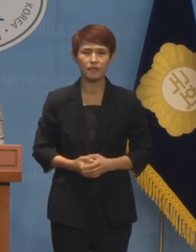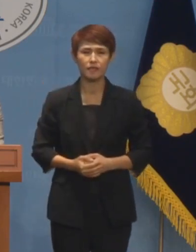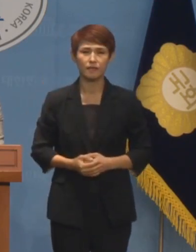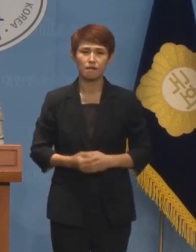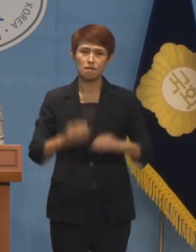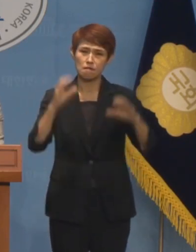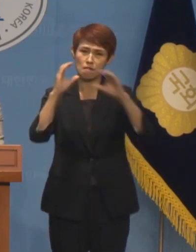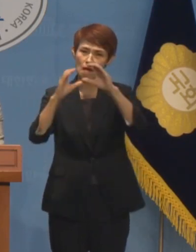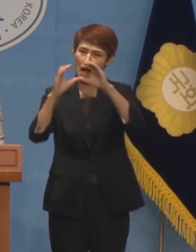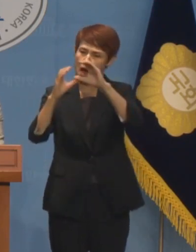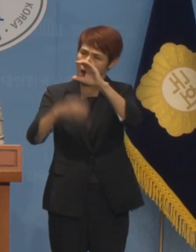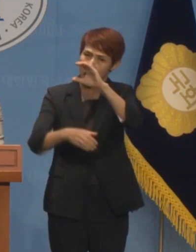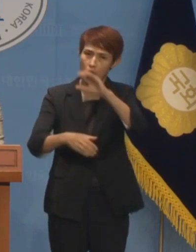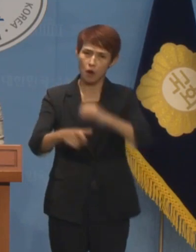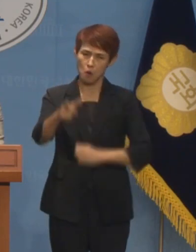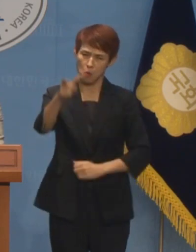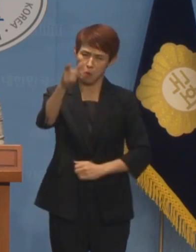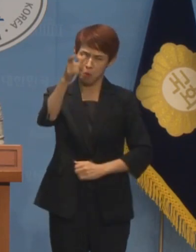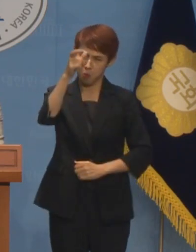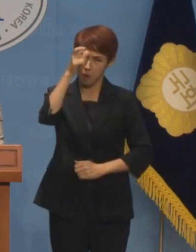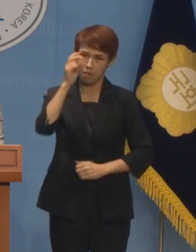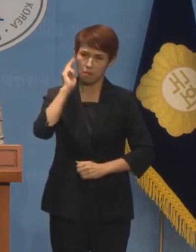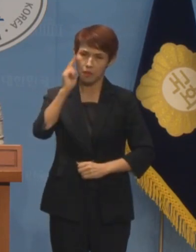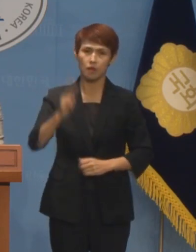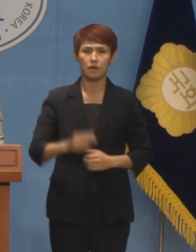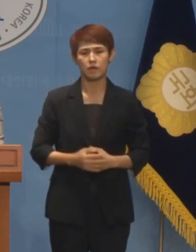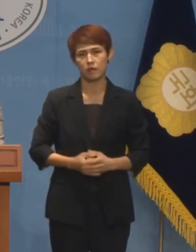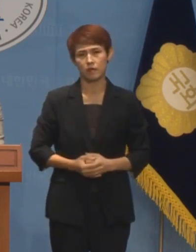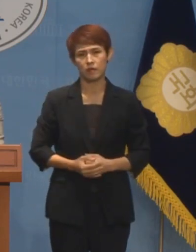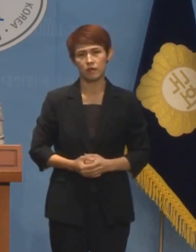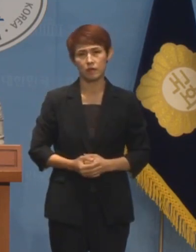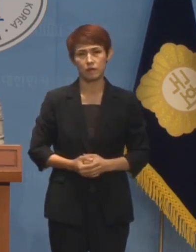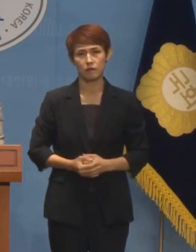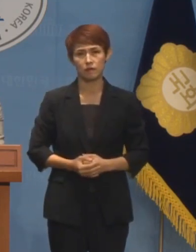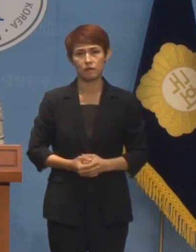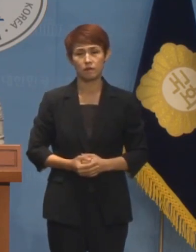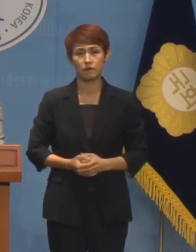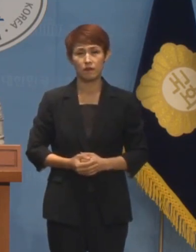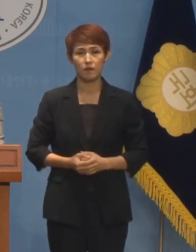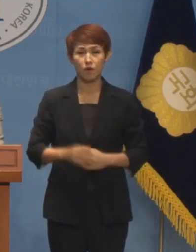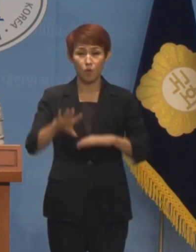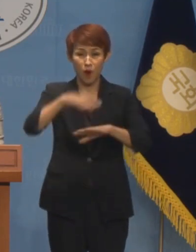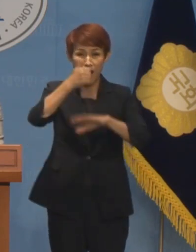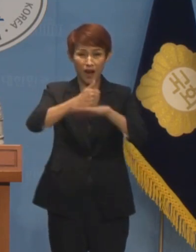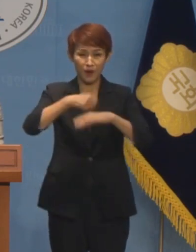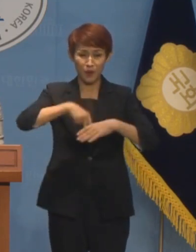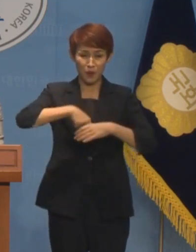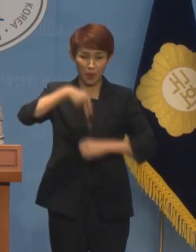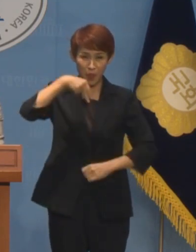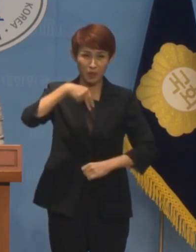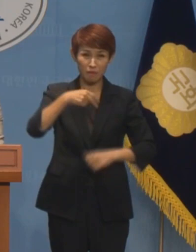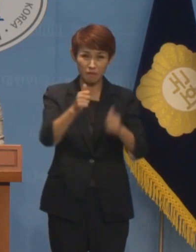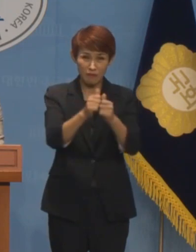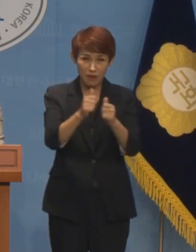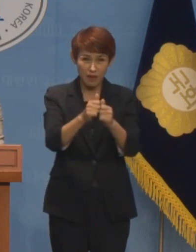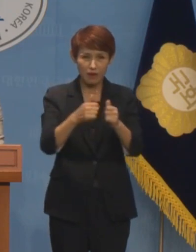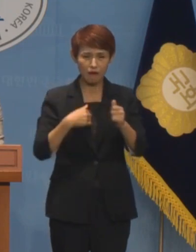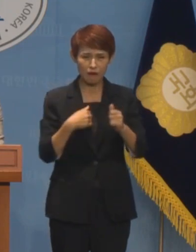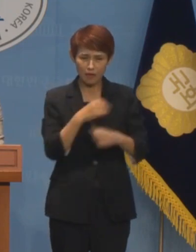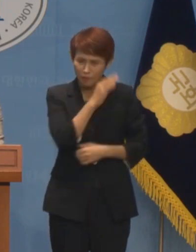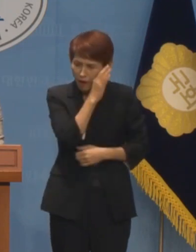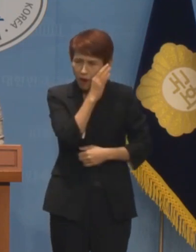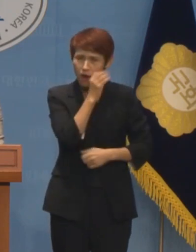불통과 독선, 오기의 극치입니다. 벌거벗은 임금님도 최소한의 부끄러움은